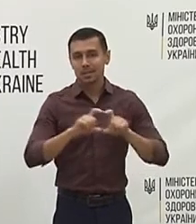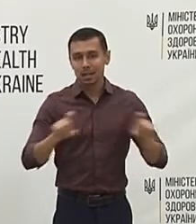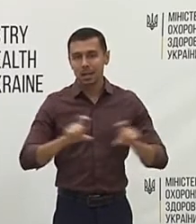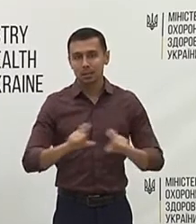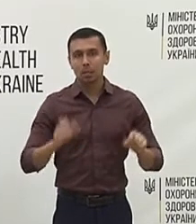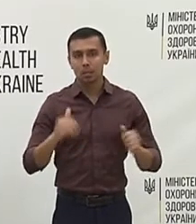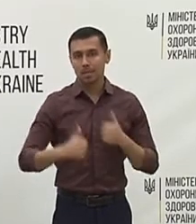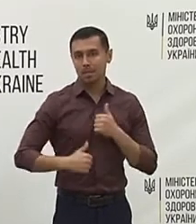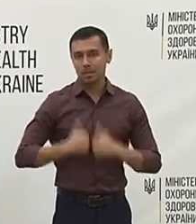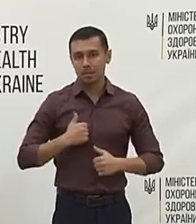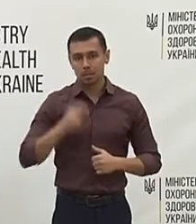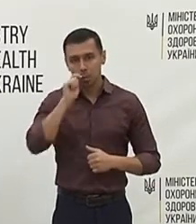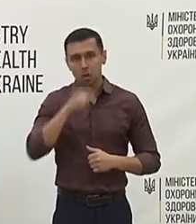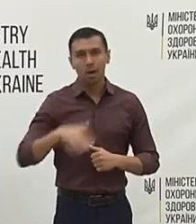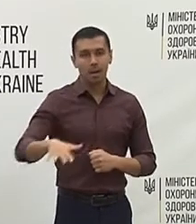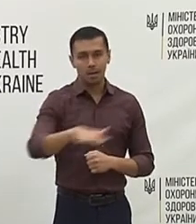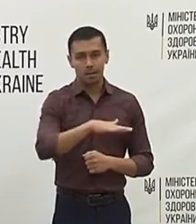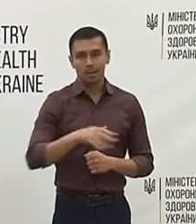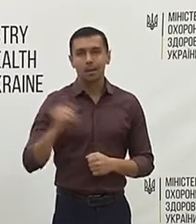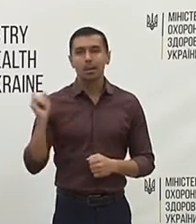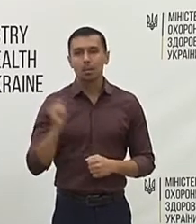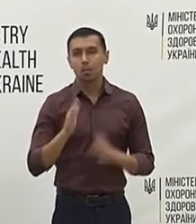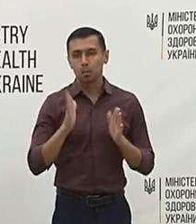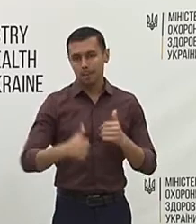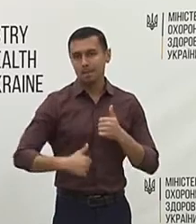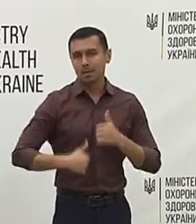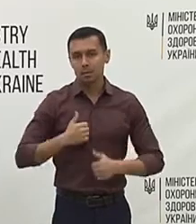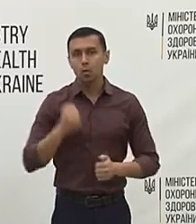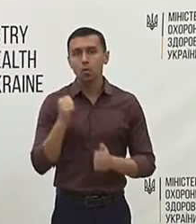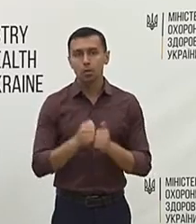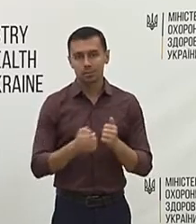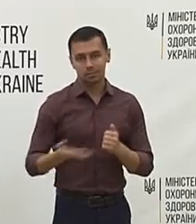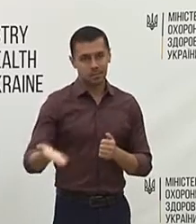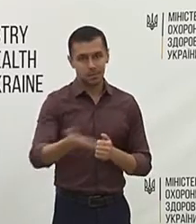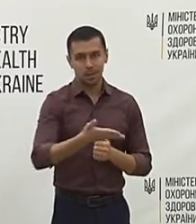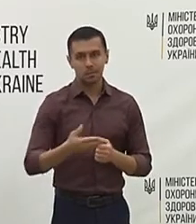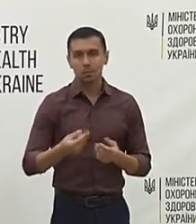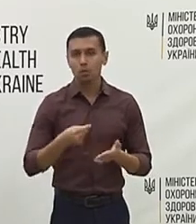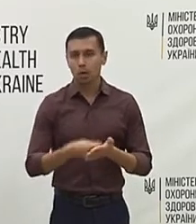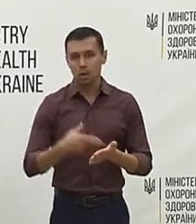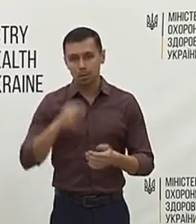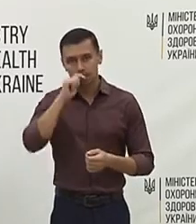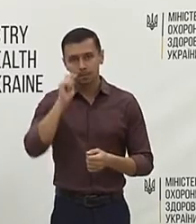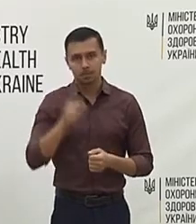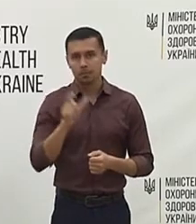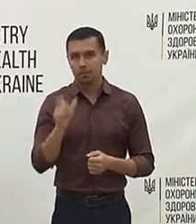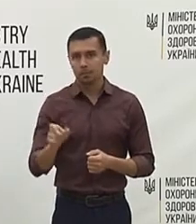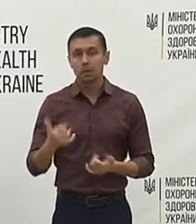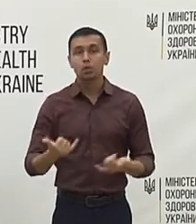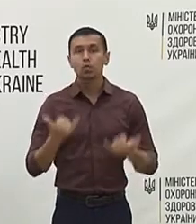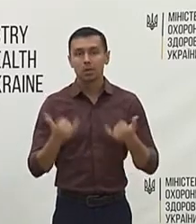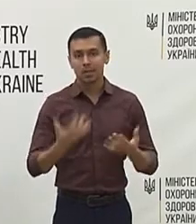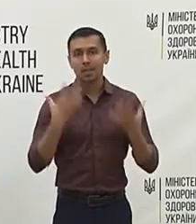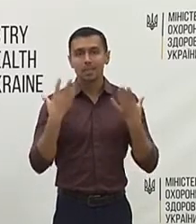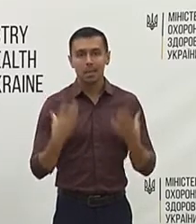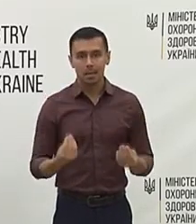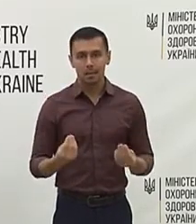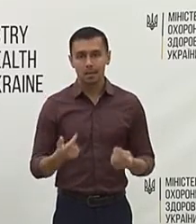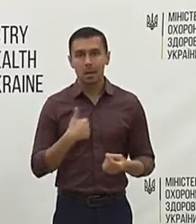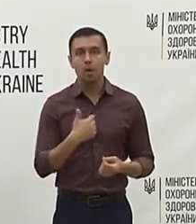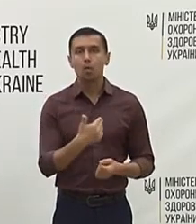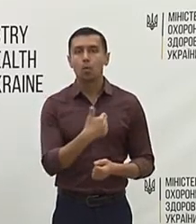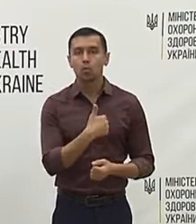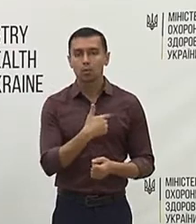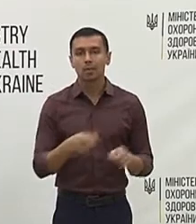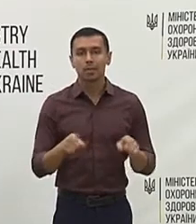закладами буде пишатися Україна і буде пишатися кожен з нас, дорогі українці. На сьогоднішній день я